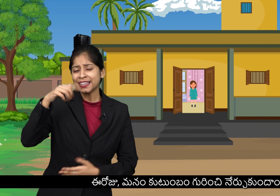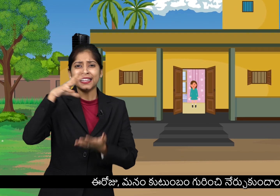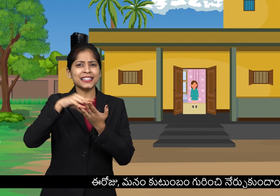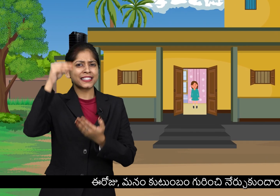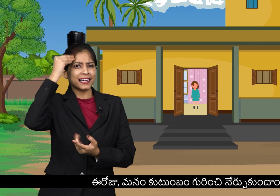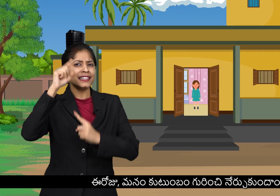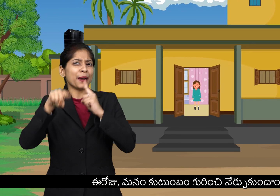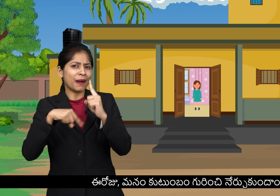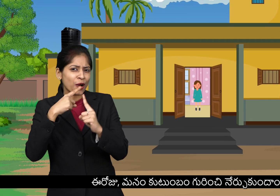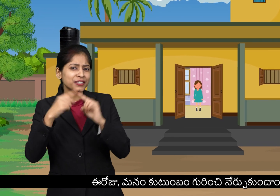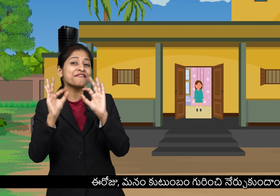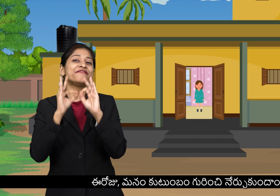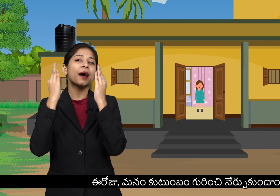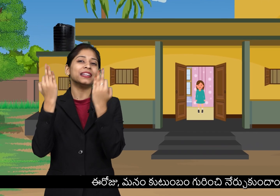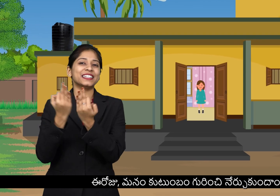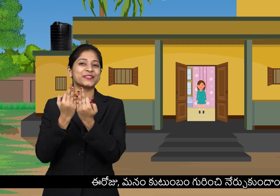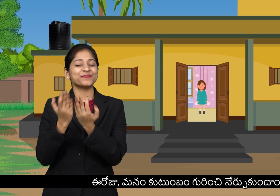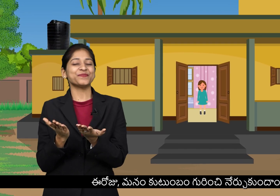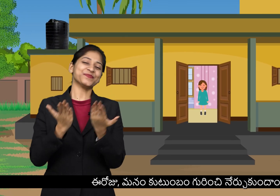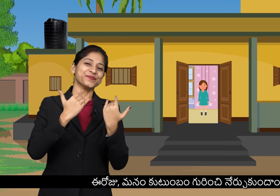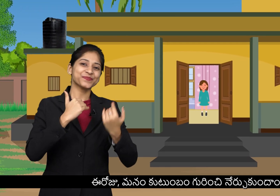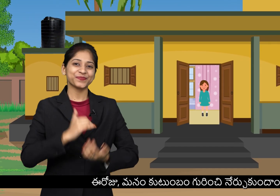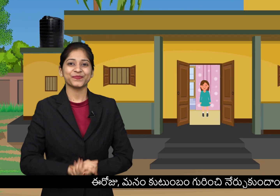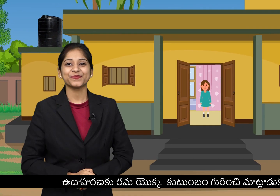ఈరోజు మనం కుటుంబం గురించి నేర్చుకుందాం.